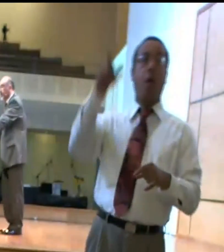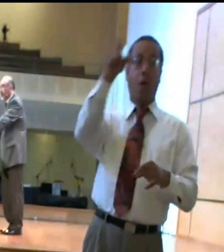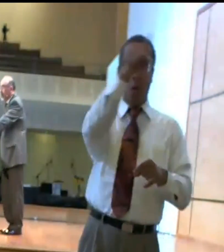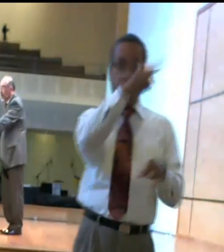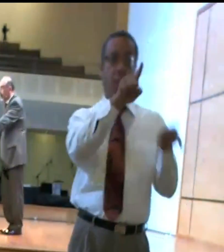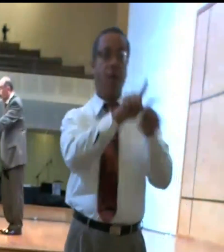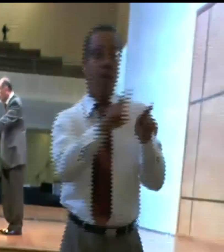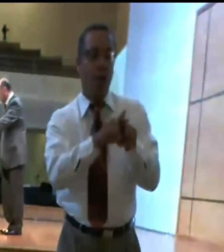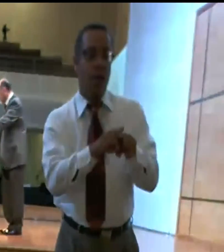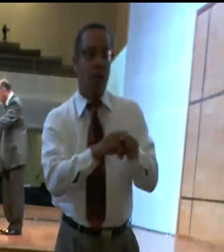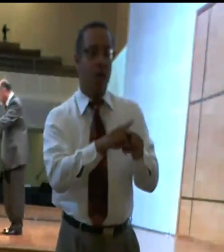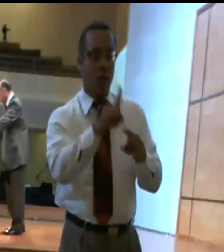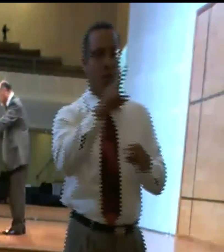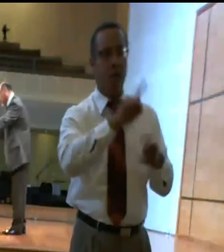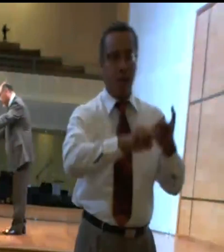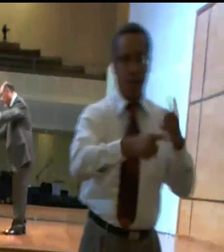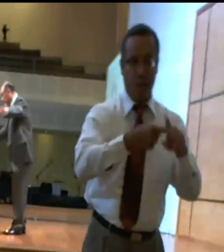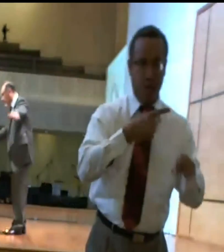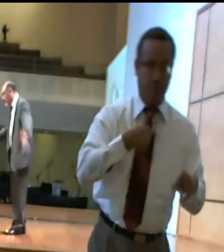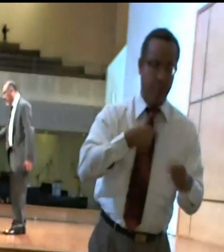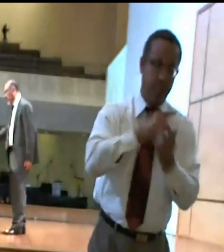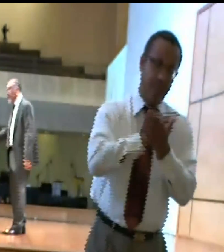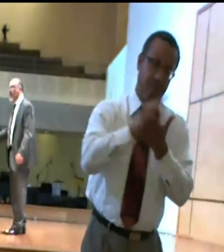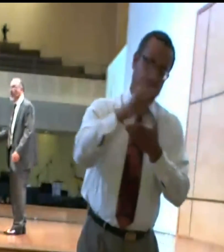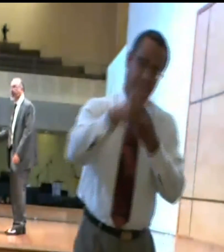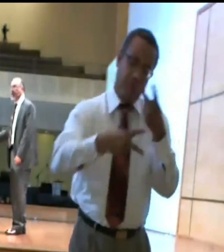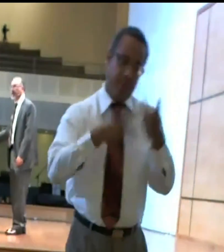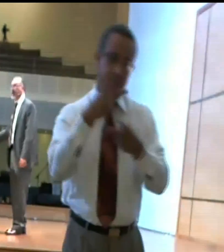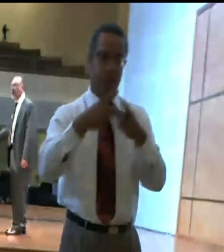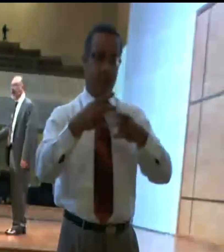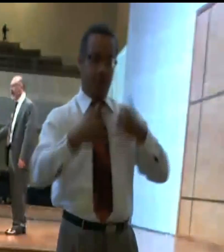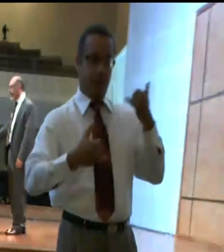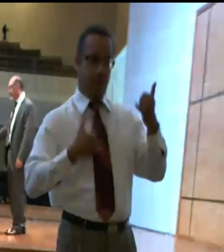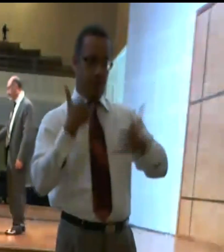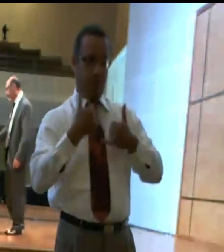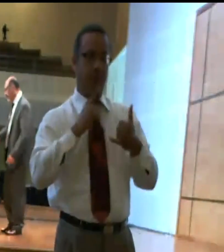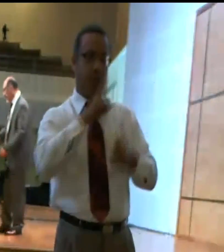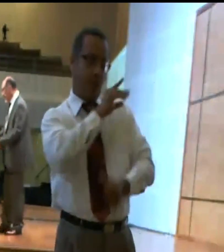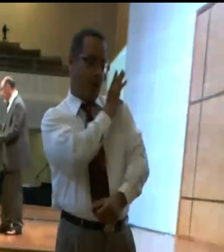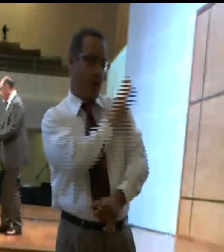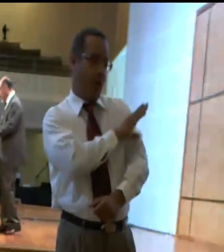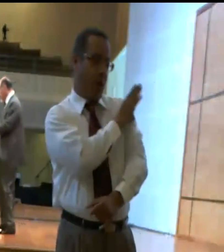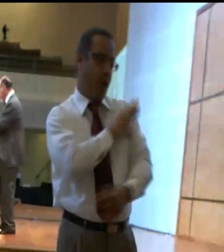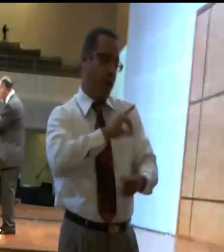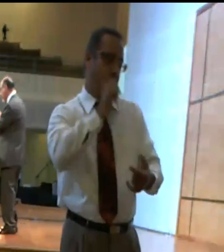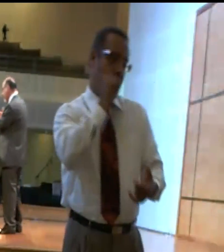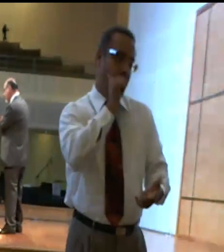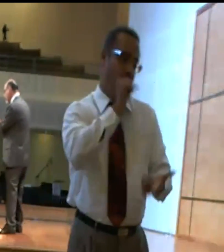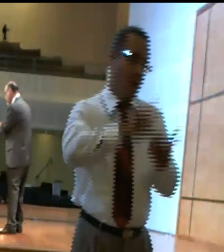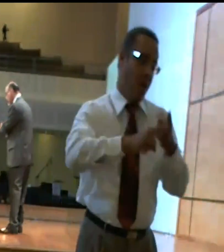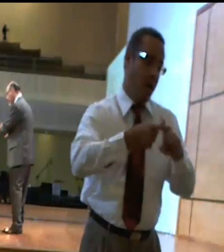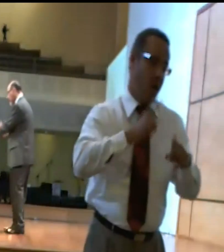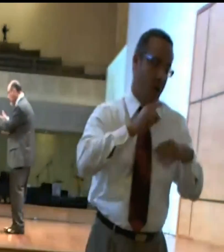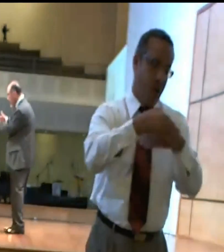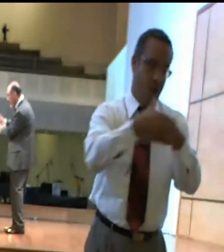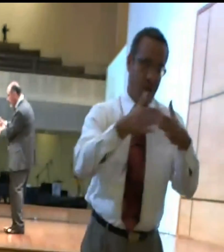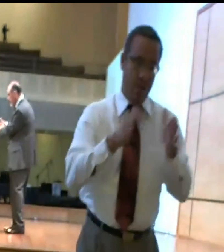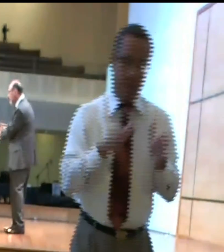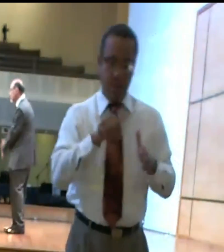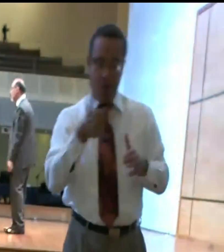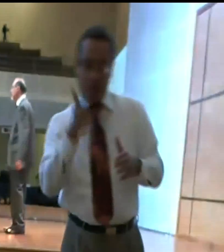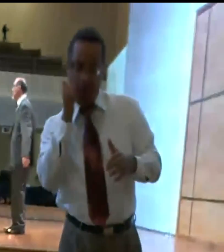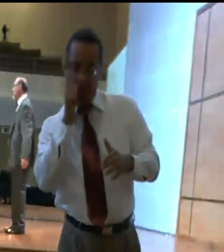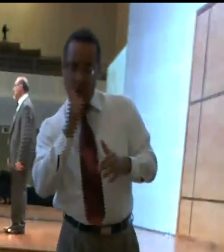Esta semana estaba visitando a una joven en la clínica, y ella estaba en una habitación donde había otra